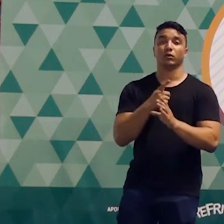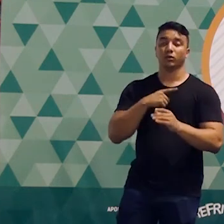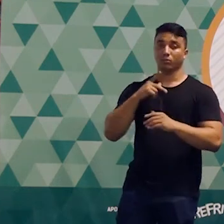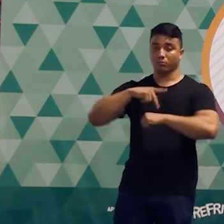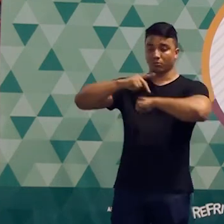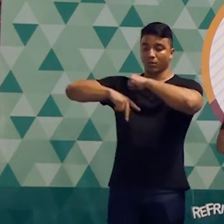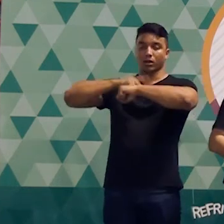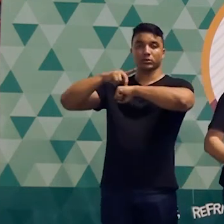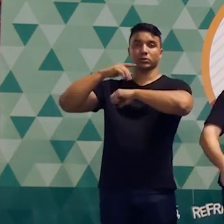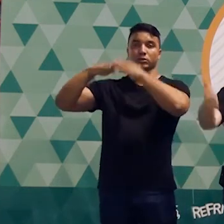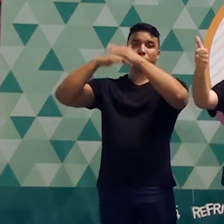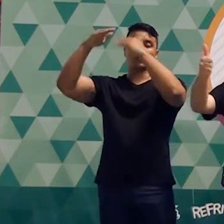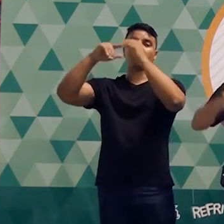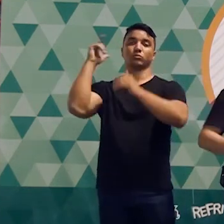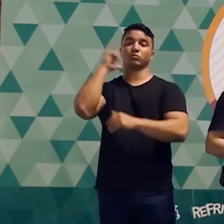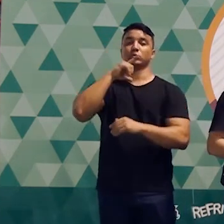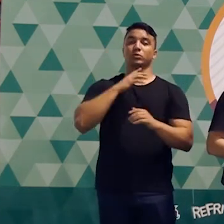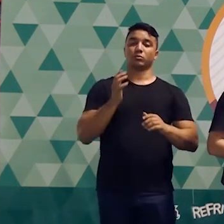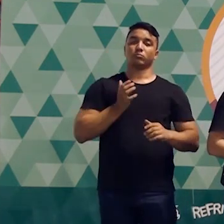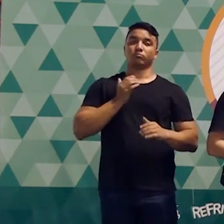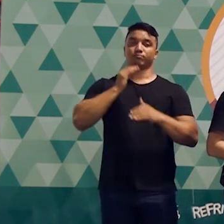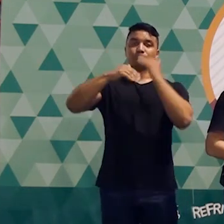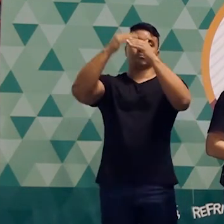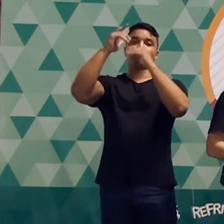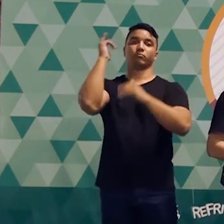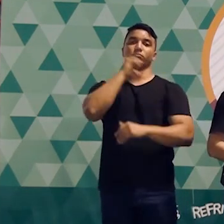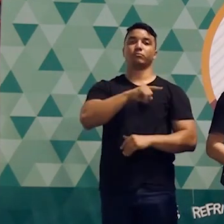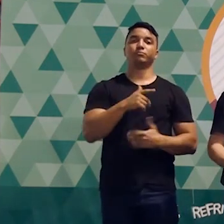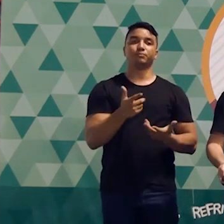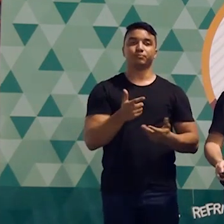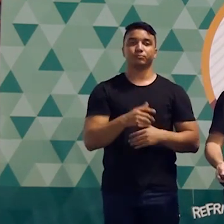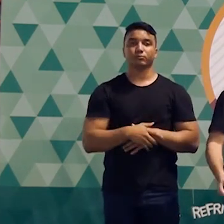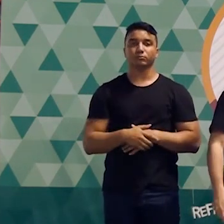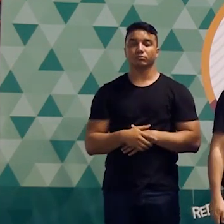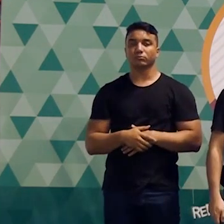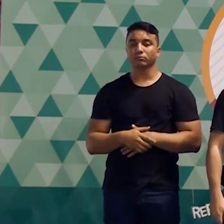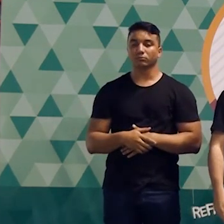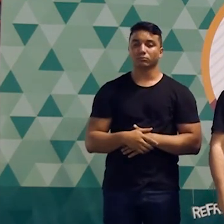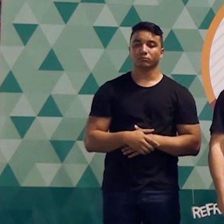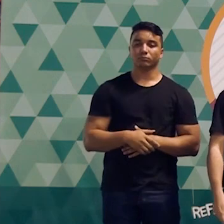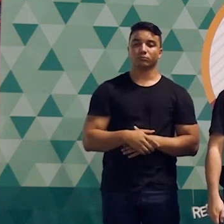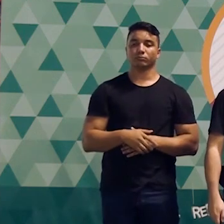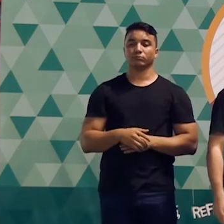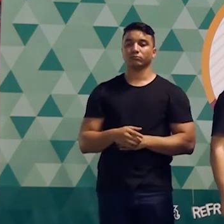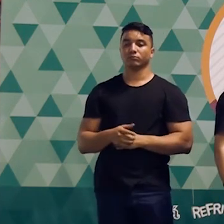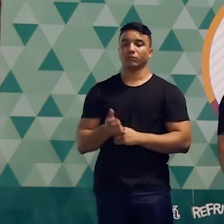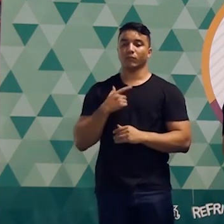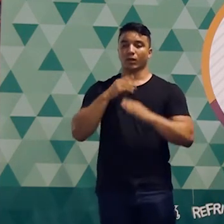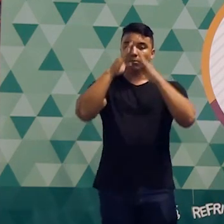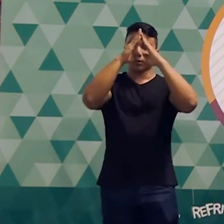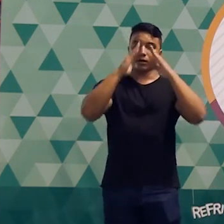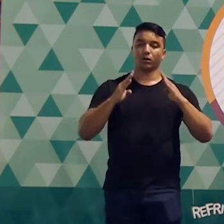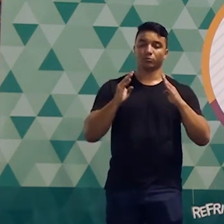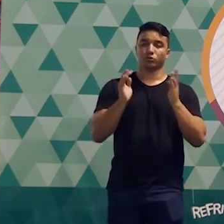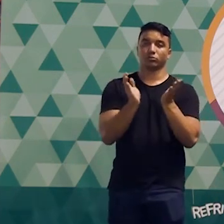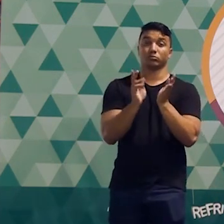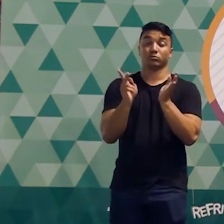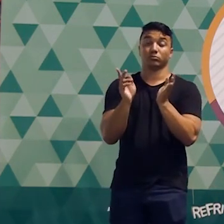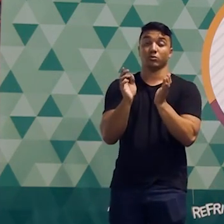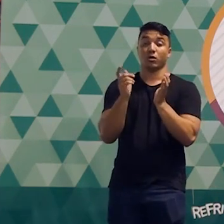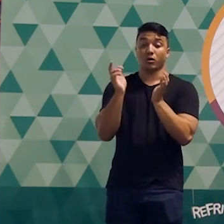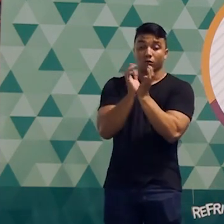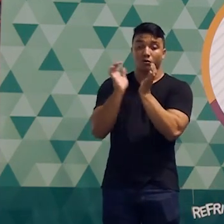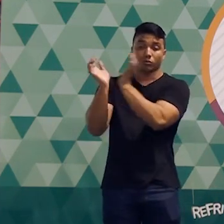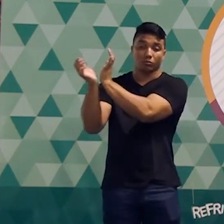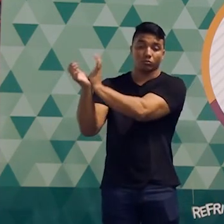desenvolvidos tiveram um bônus demográfico e enriqueceram, certo? É o lado bom disso aí. Então, essa é a pirâmide, né? Só para você ver,